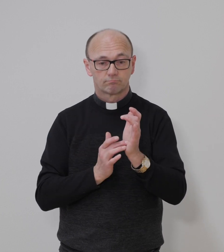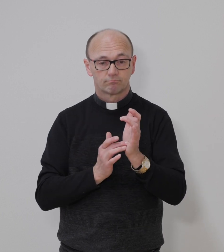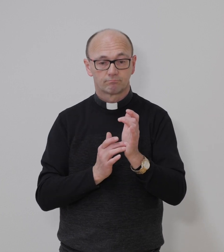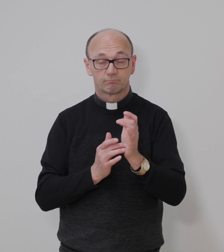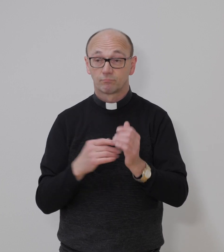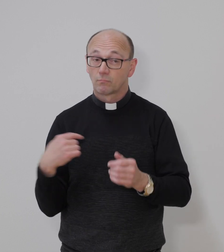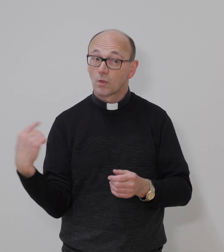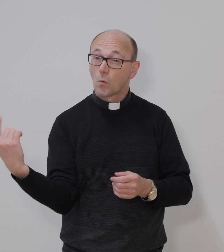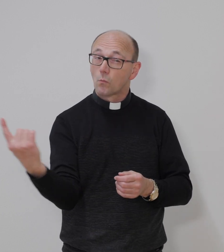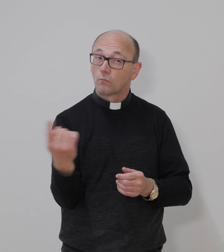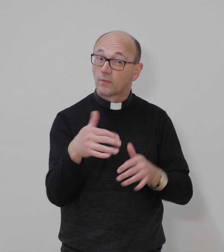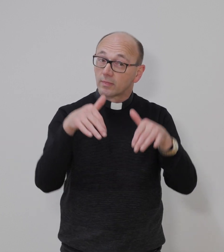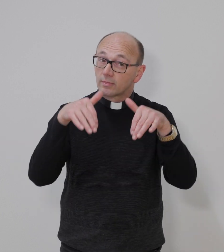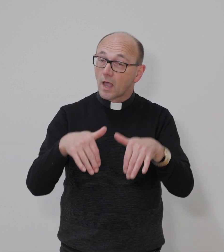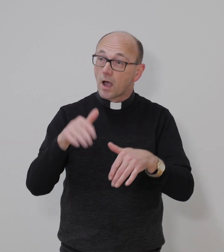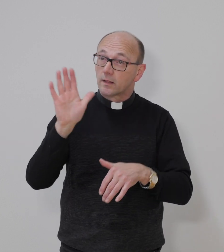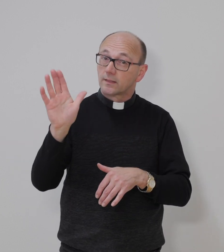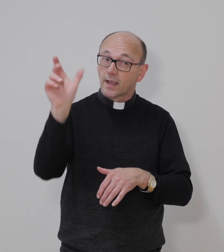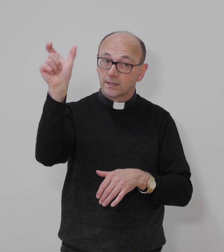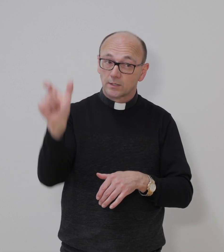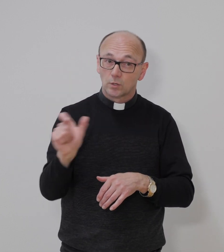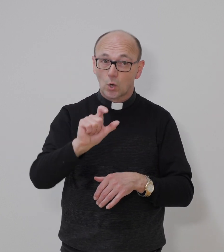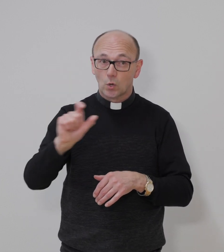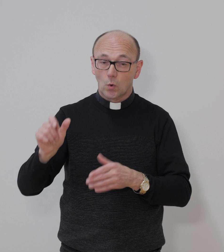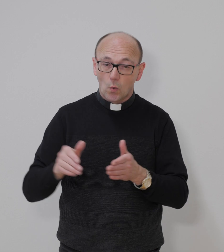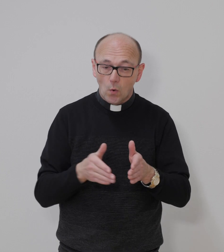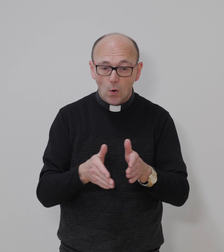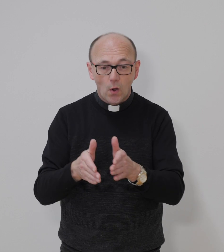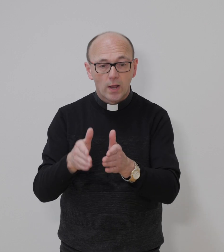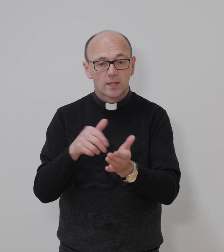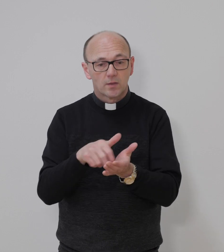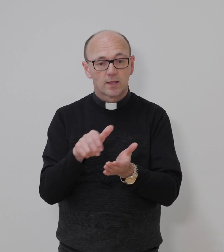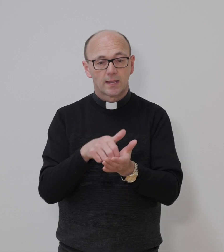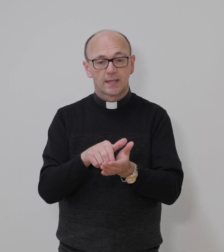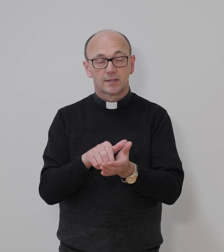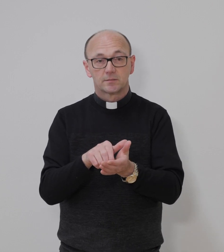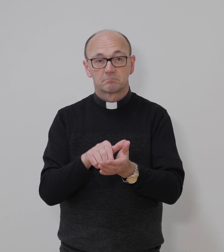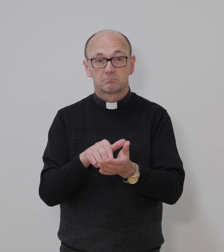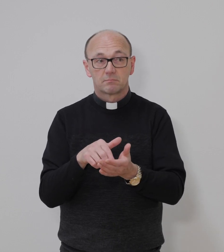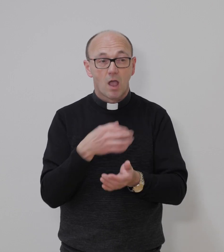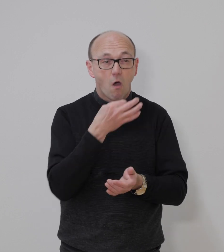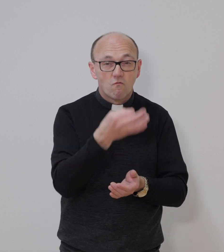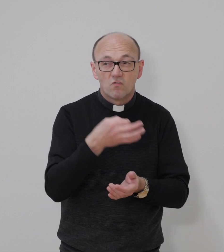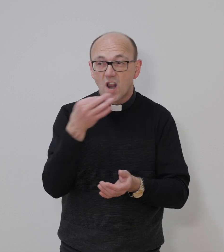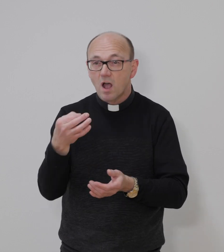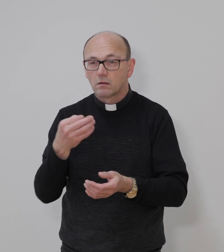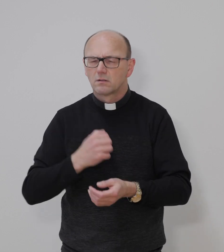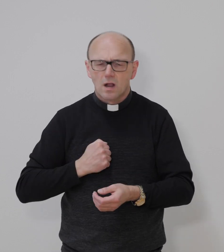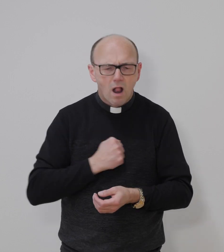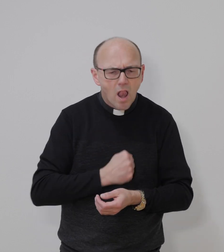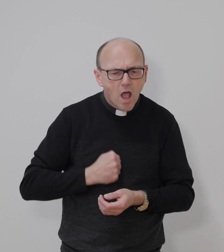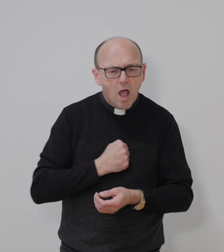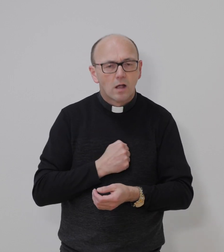Herr Jesus Christus, wir sind gekommen, um fragend, klagend und betend deinen Kreuzweg